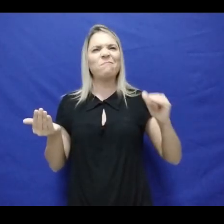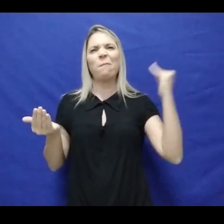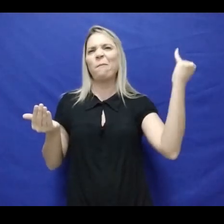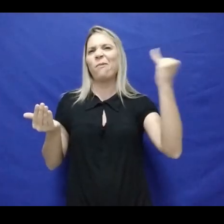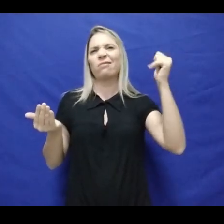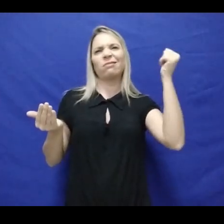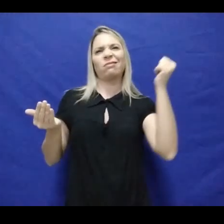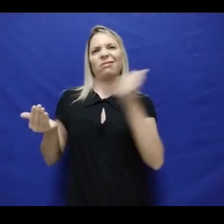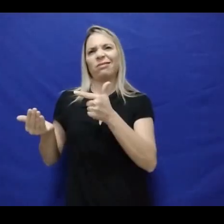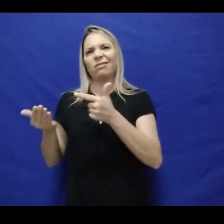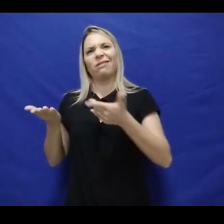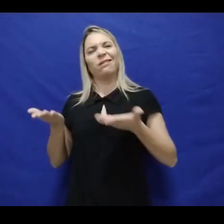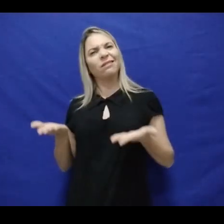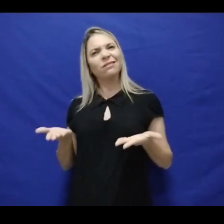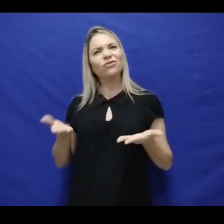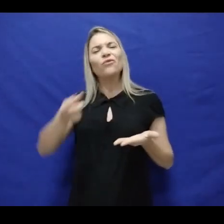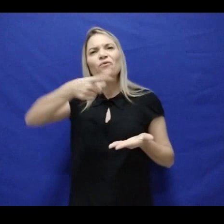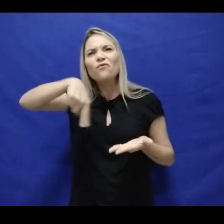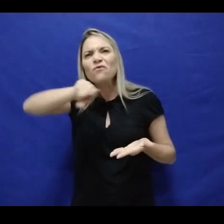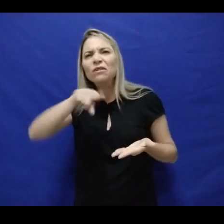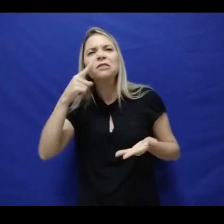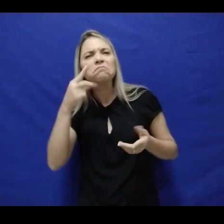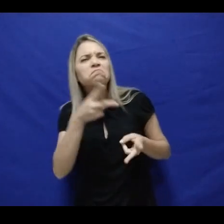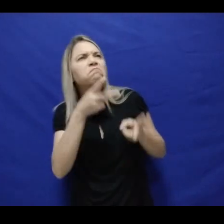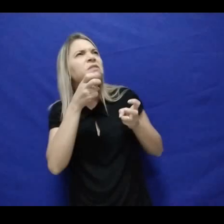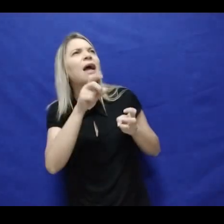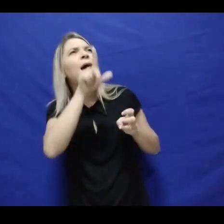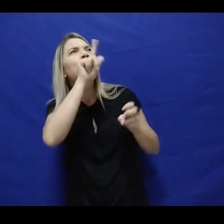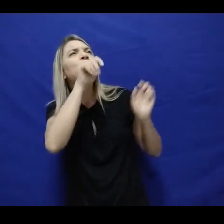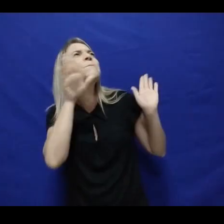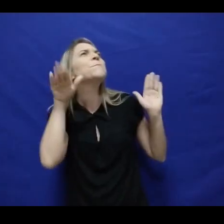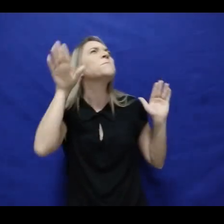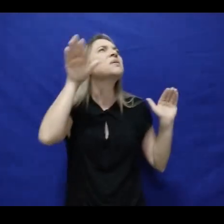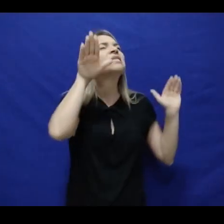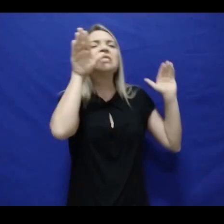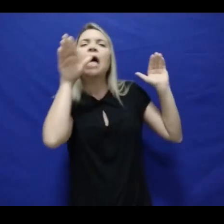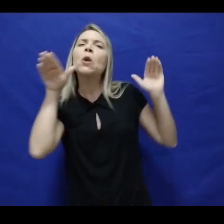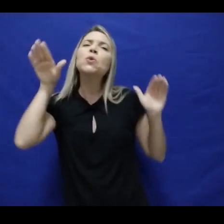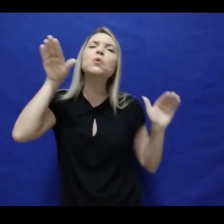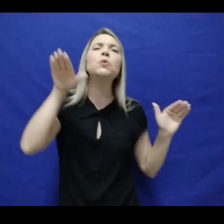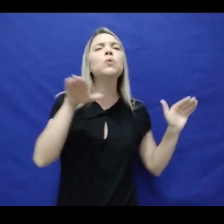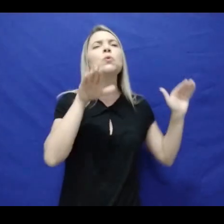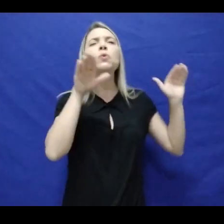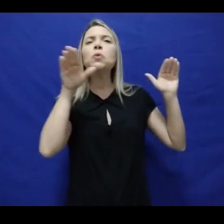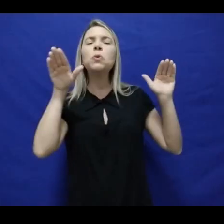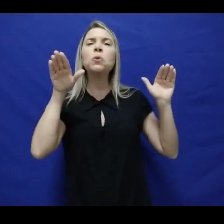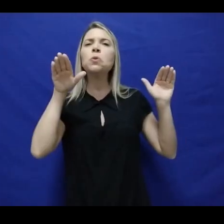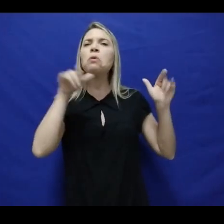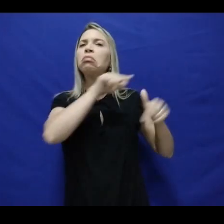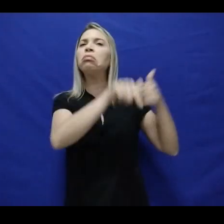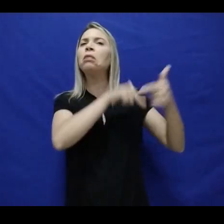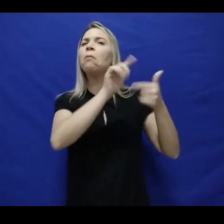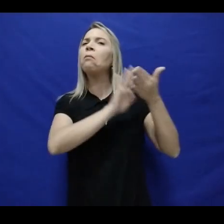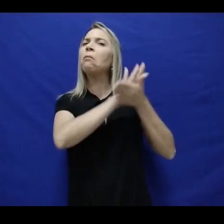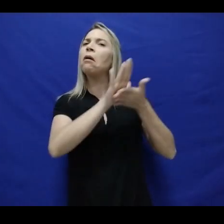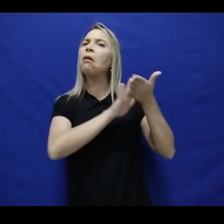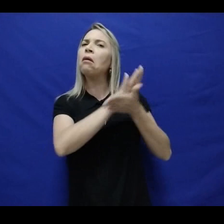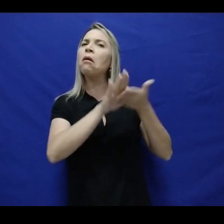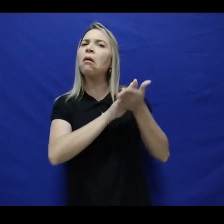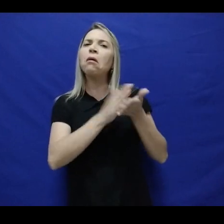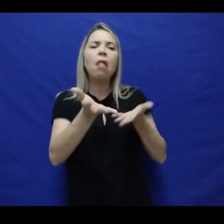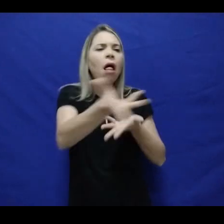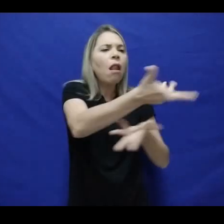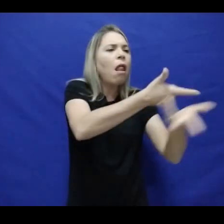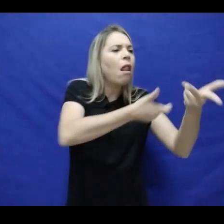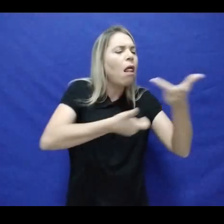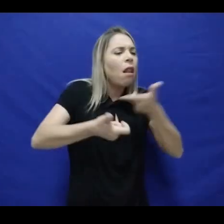que o alimento, e o corpo mais do que as vestes? Observai as aves do céu, não semeiam, não